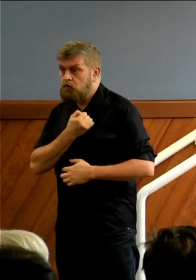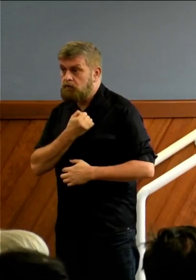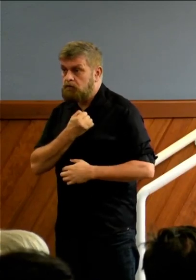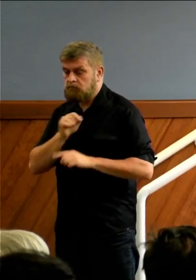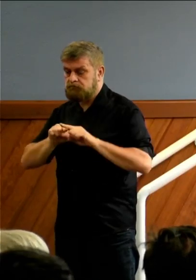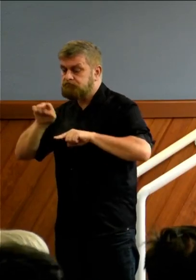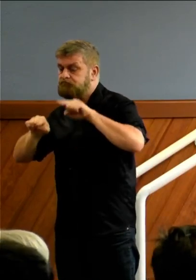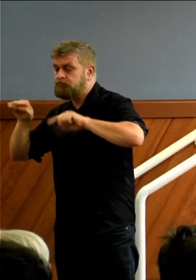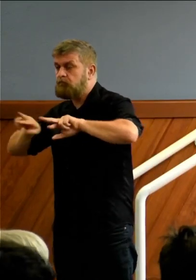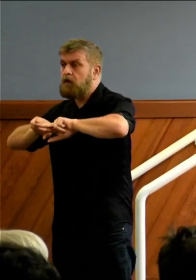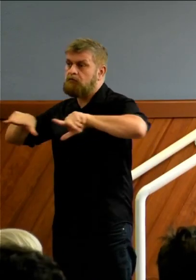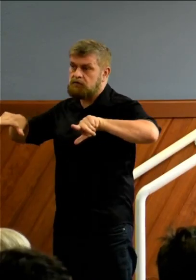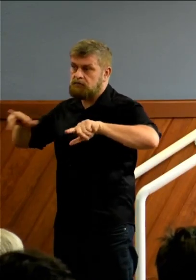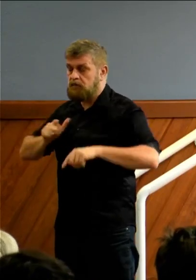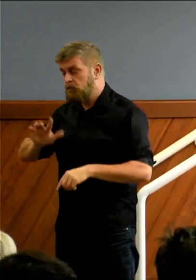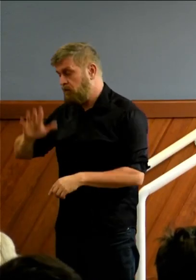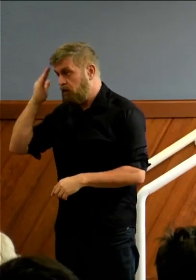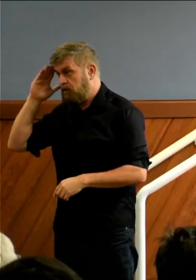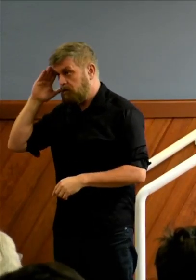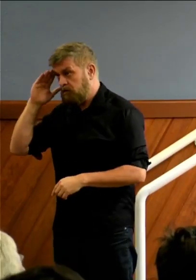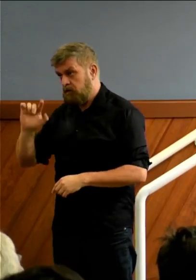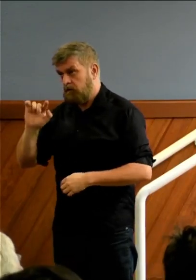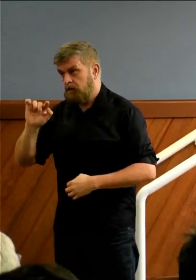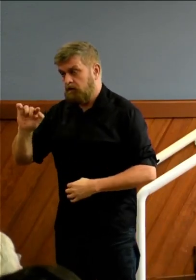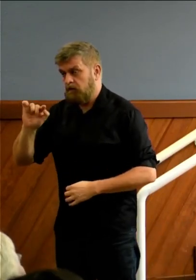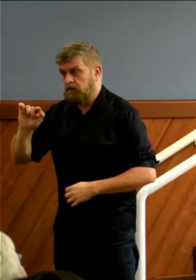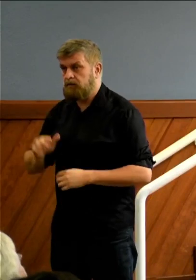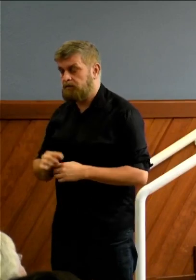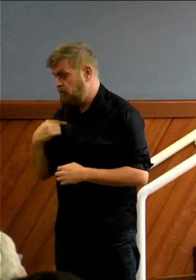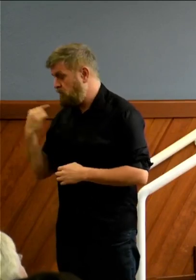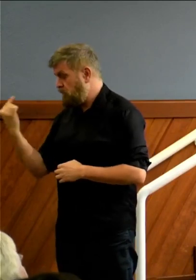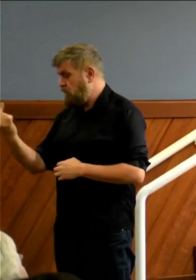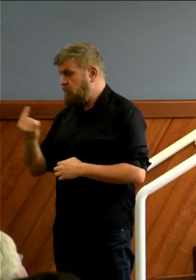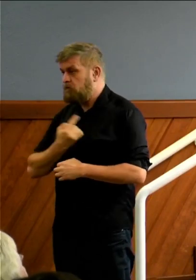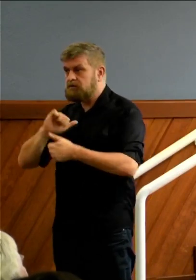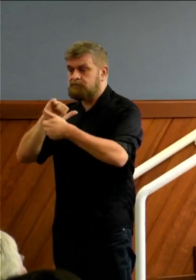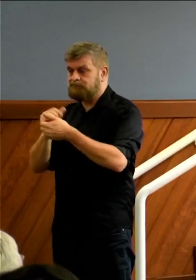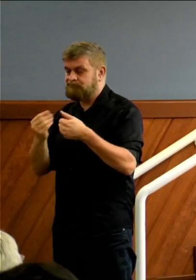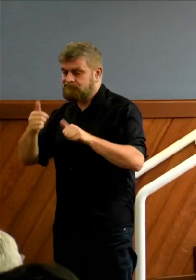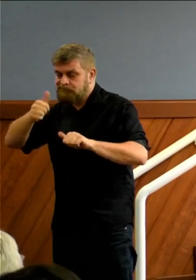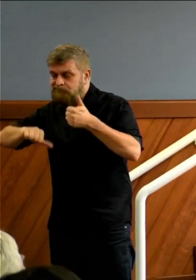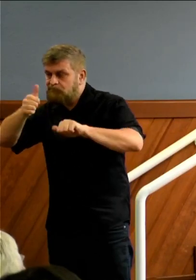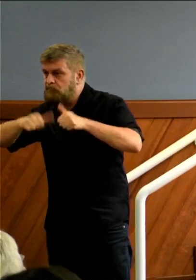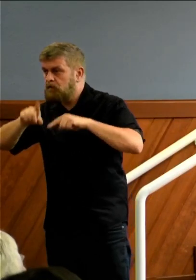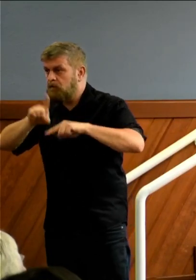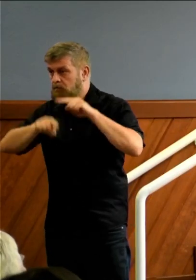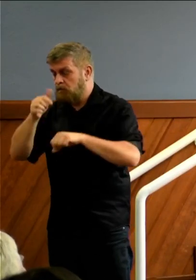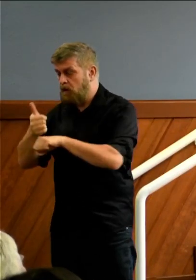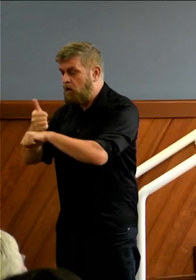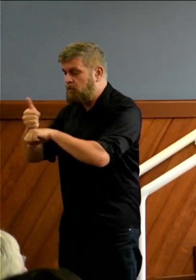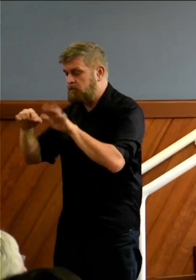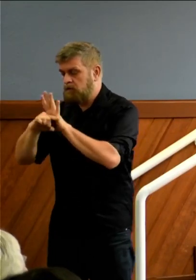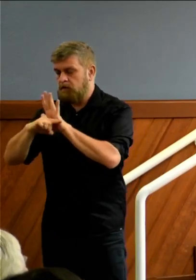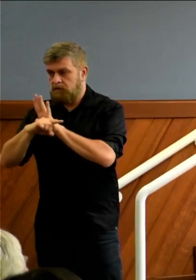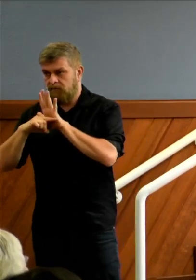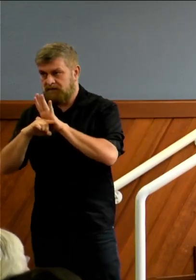usou? Gente, vamos entender que não somos nós que qualificamos o material, mas quem qualifica é o pesquisador.